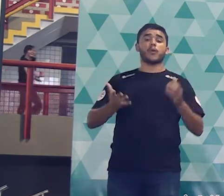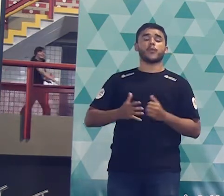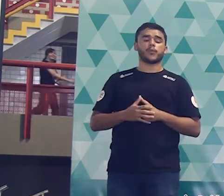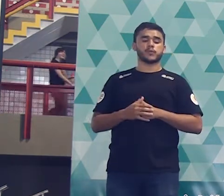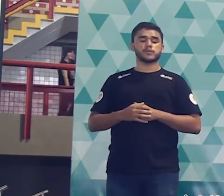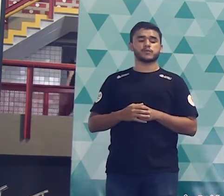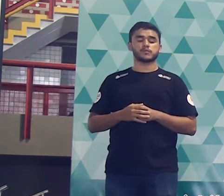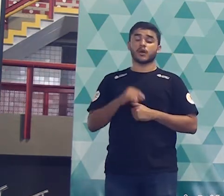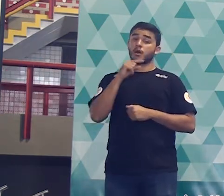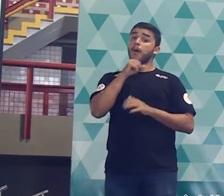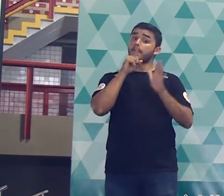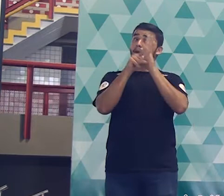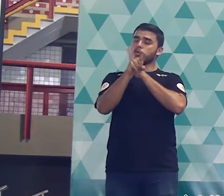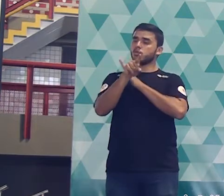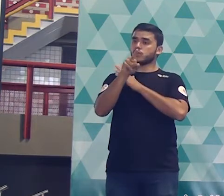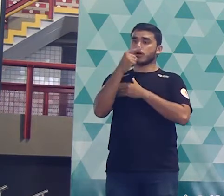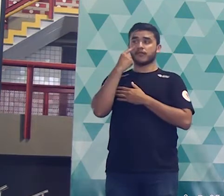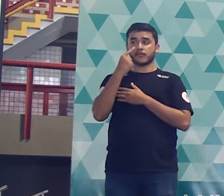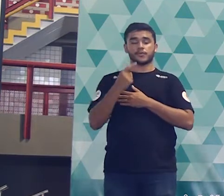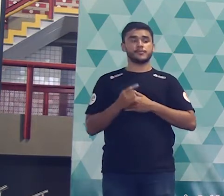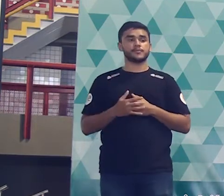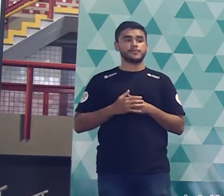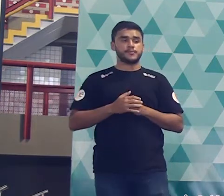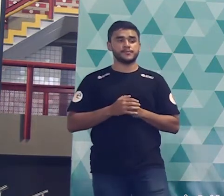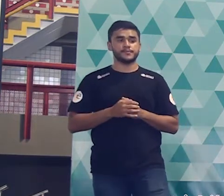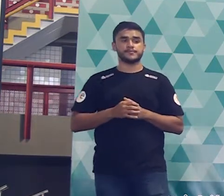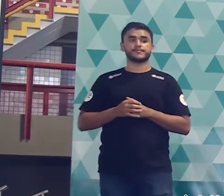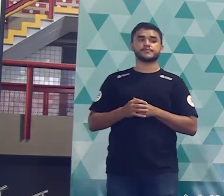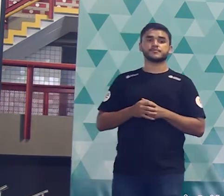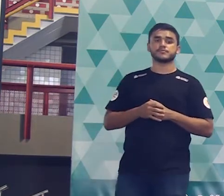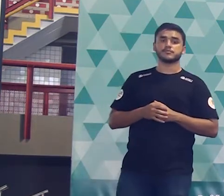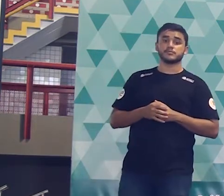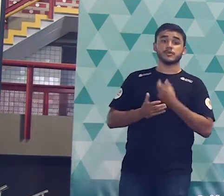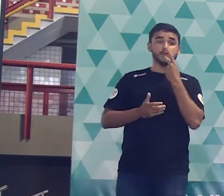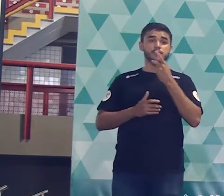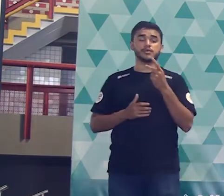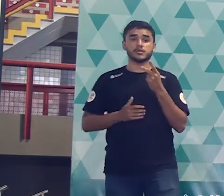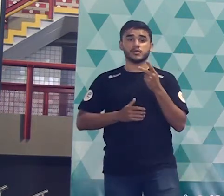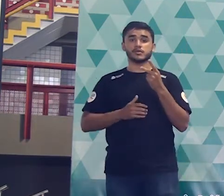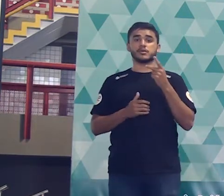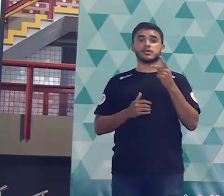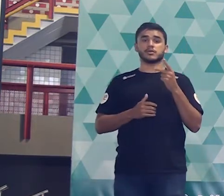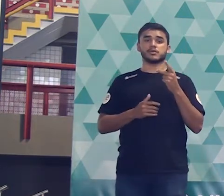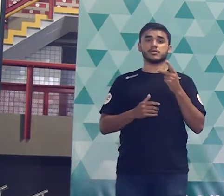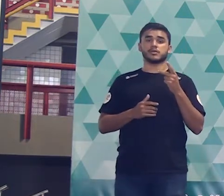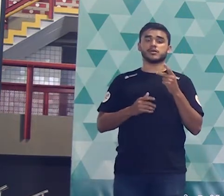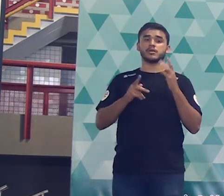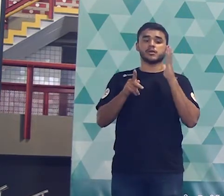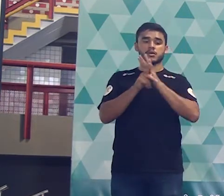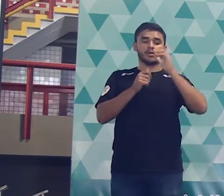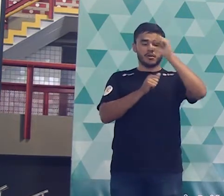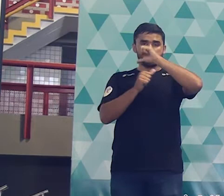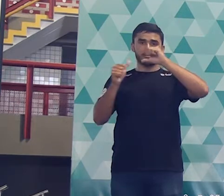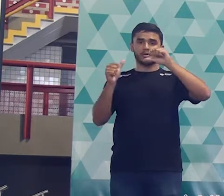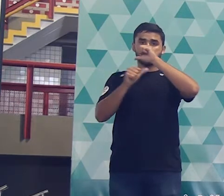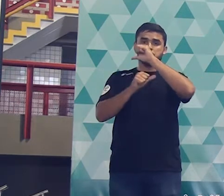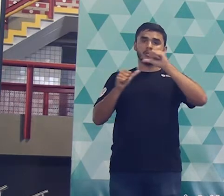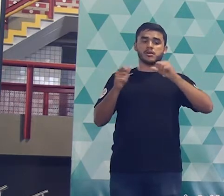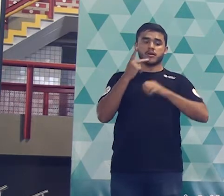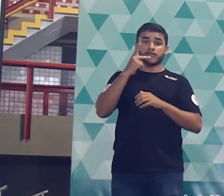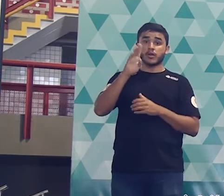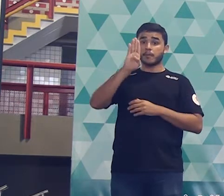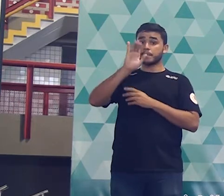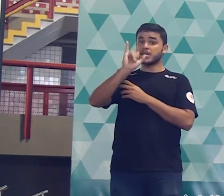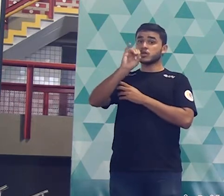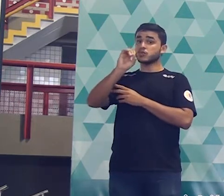A questão pediu o seguinte, ó. Ó a perguntinha dela. A variação de entalpia em kJ para a queima de 5 gramas desse